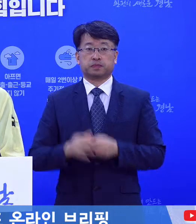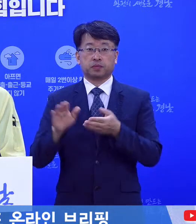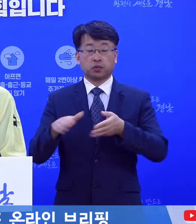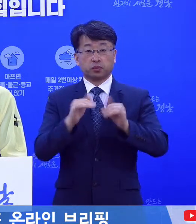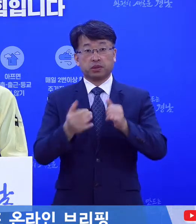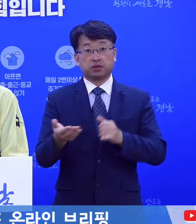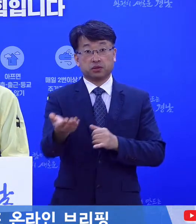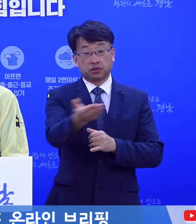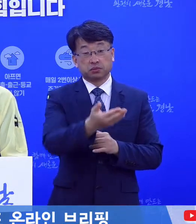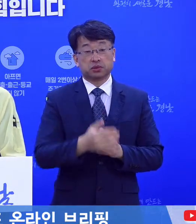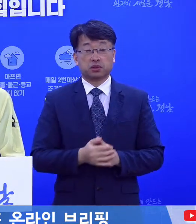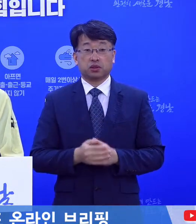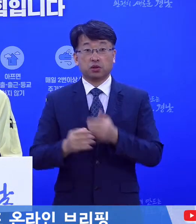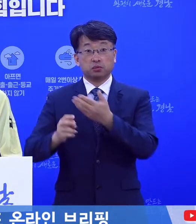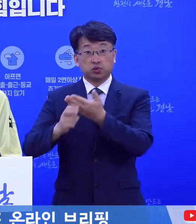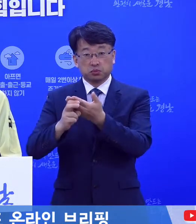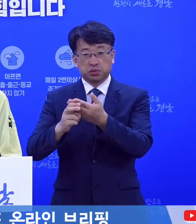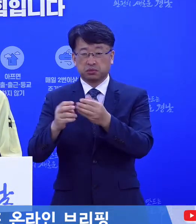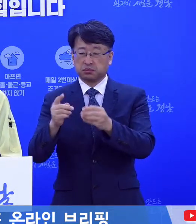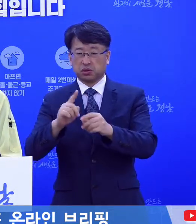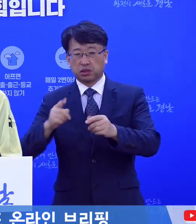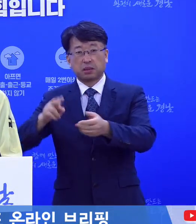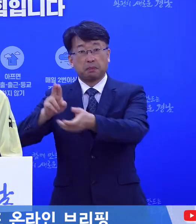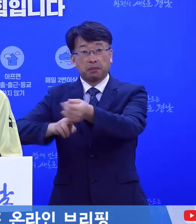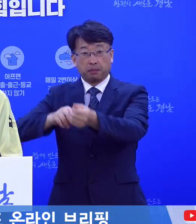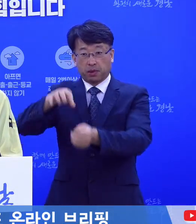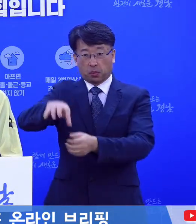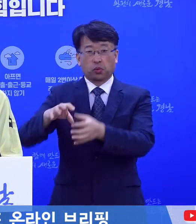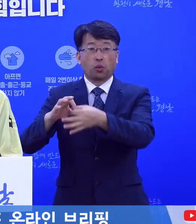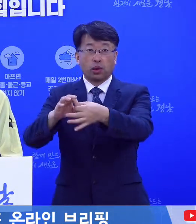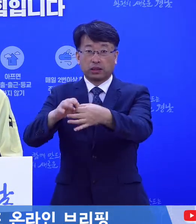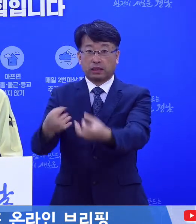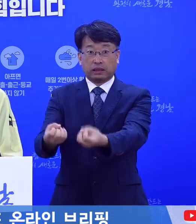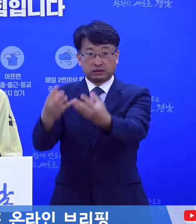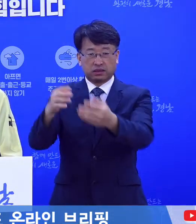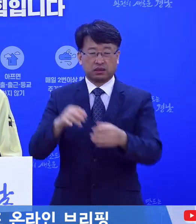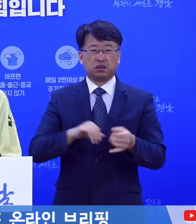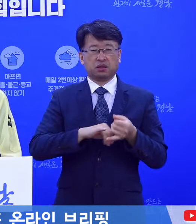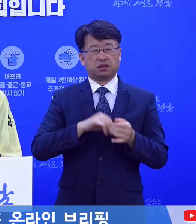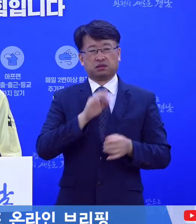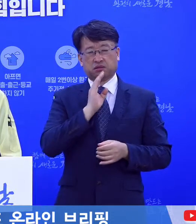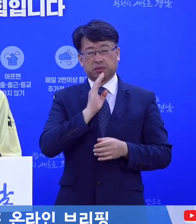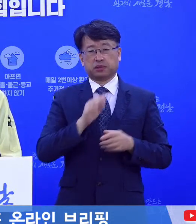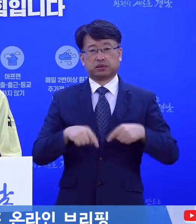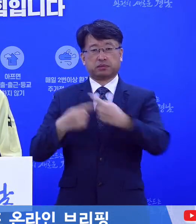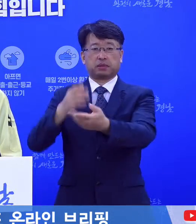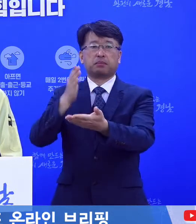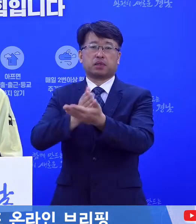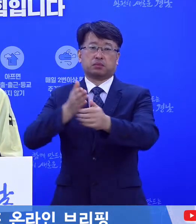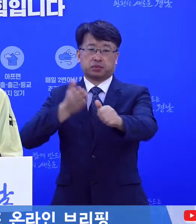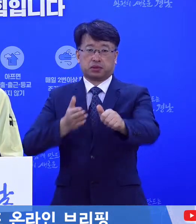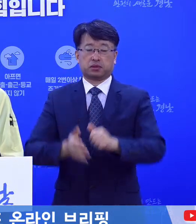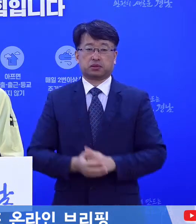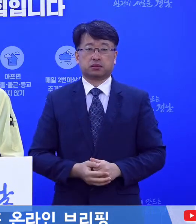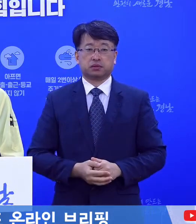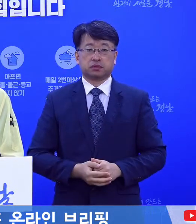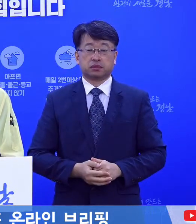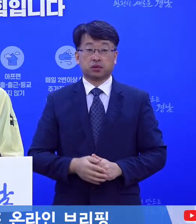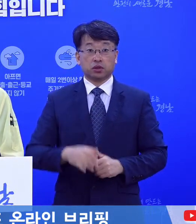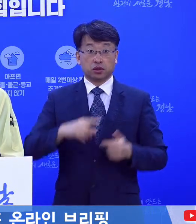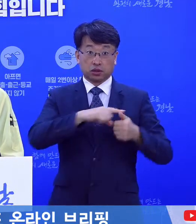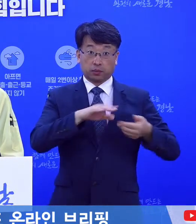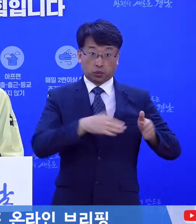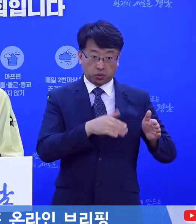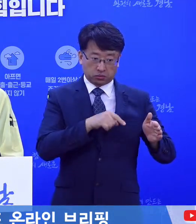도민 여러분들께서는 불법 유사 방문 판매 업체와 관련된 행사에는 참석하지 말아 주십시오. 우리도